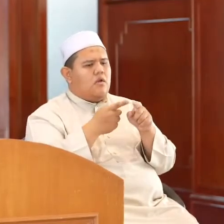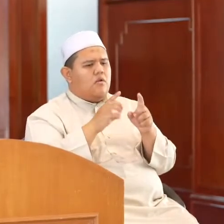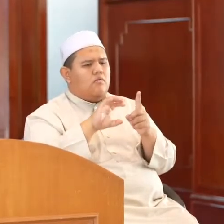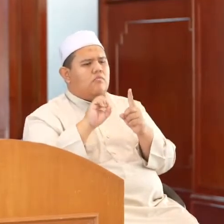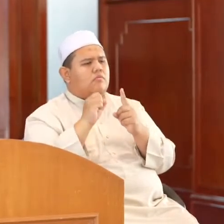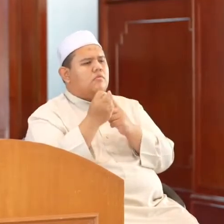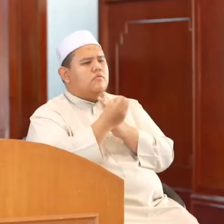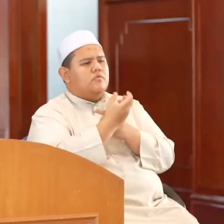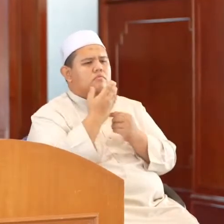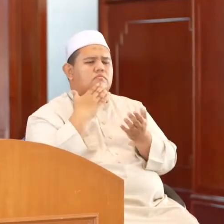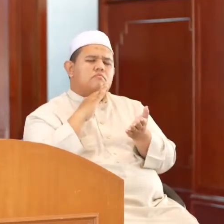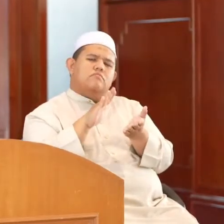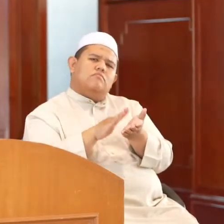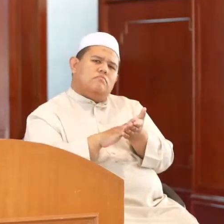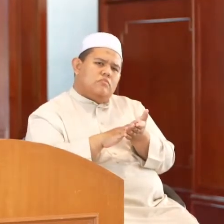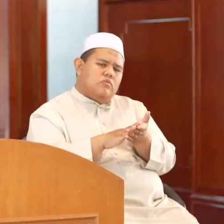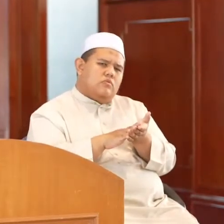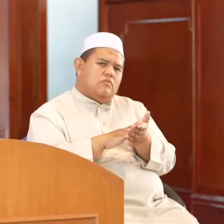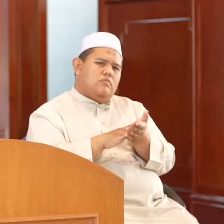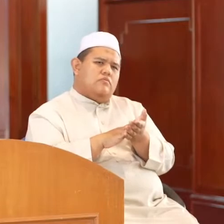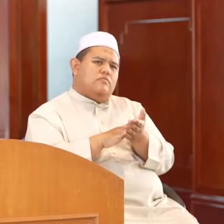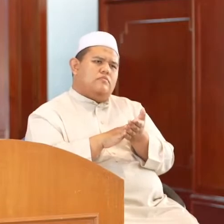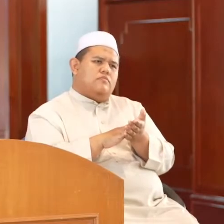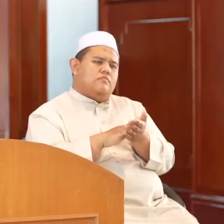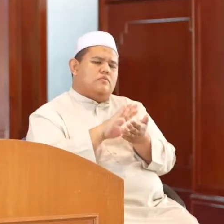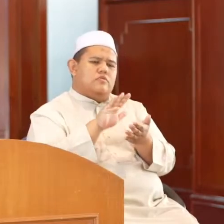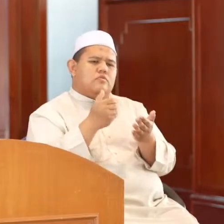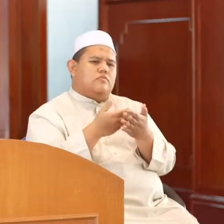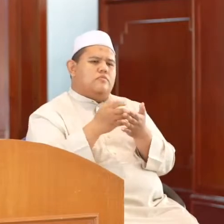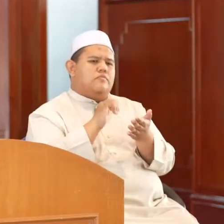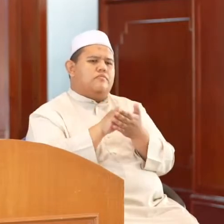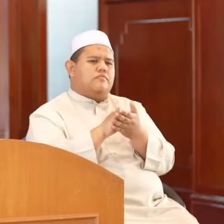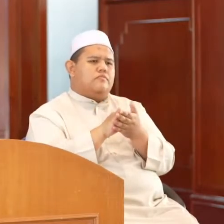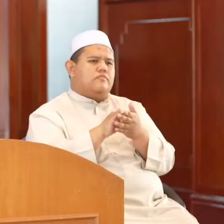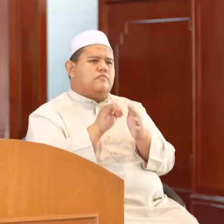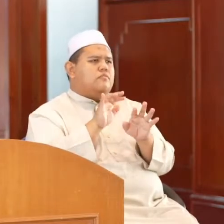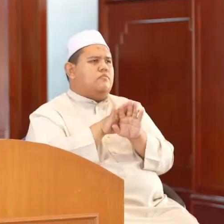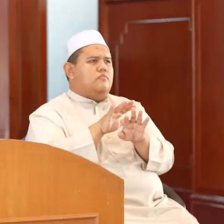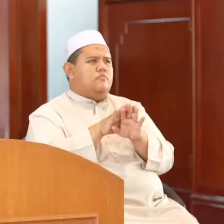sekitaran yang tak baik, kawan-kawan yang tak baik, semua tak baik. Bahaya,